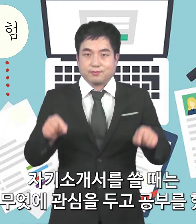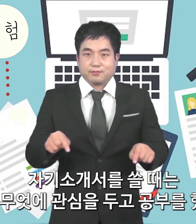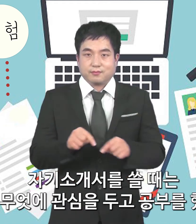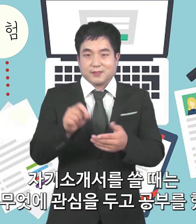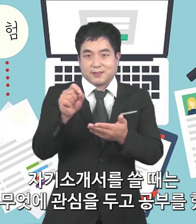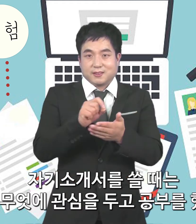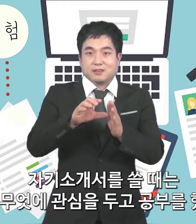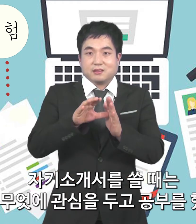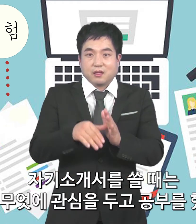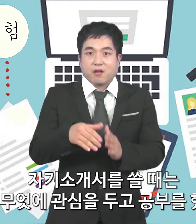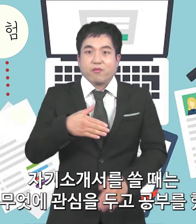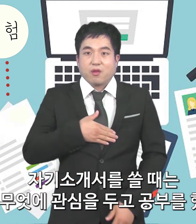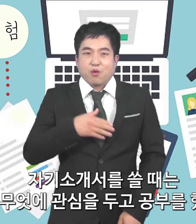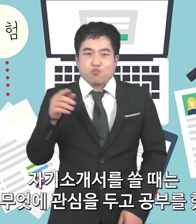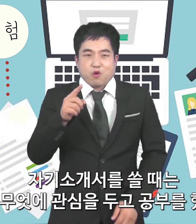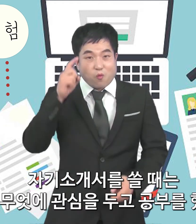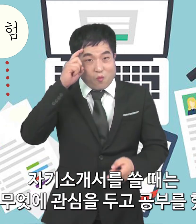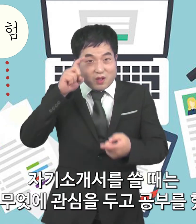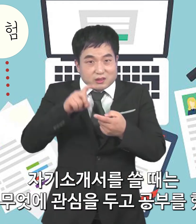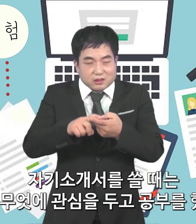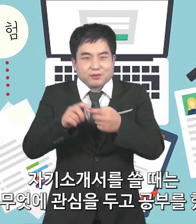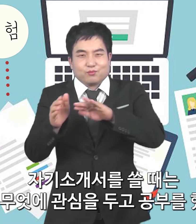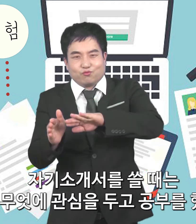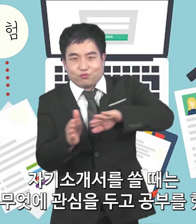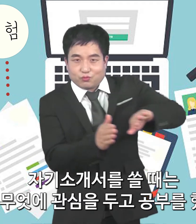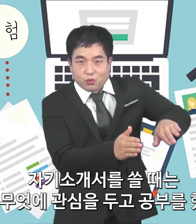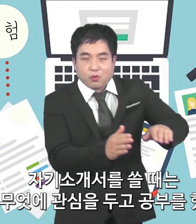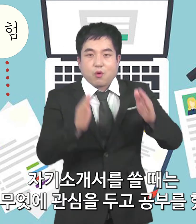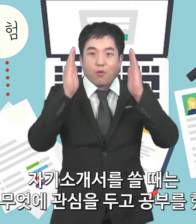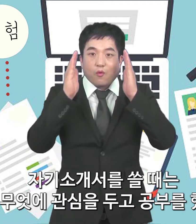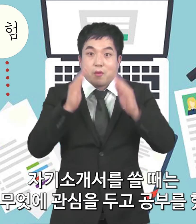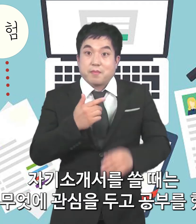자기소개서를 쓸 때는 내가 무엇에 관심을 두고 공부를 했는지,